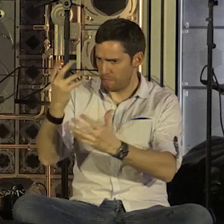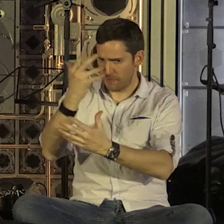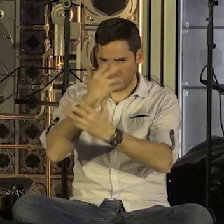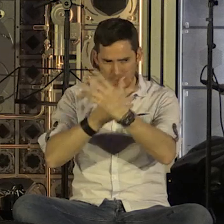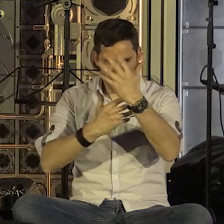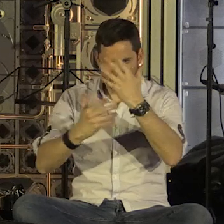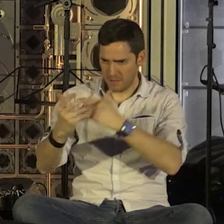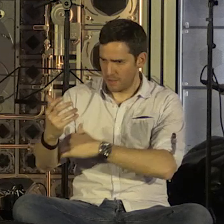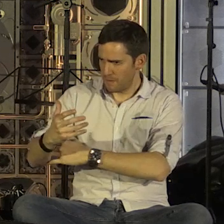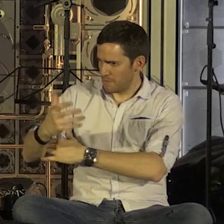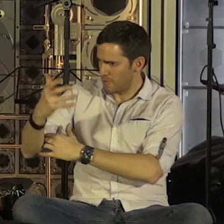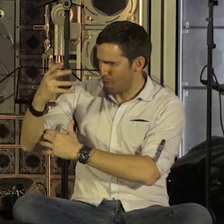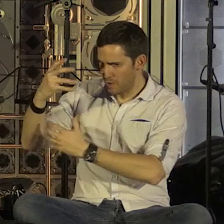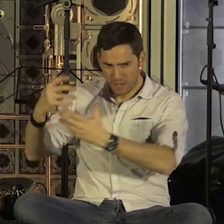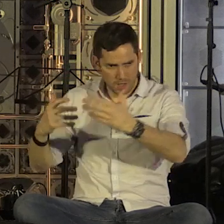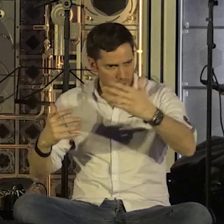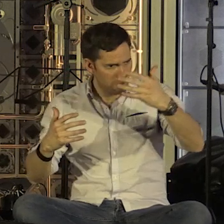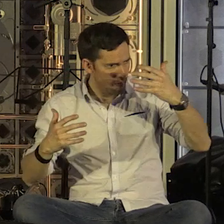Il nous faudra nous retrouver